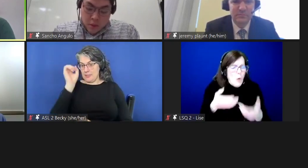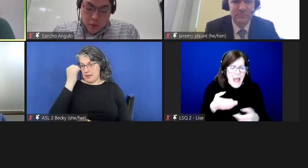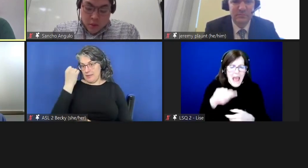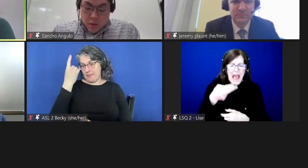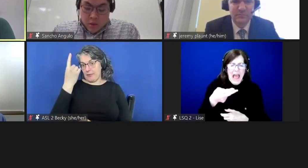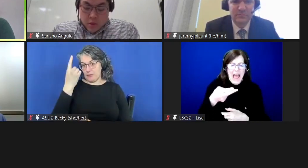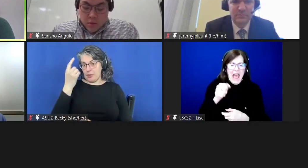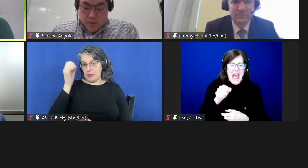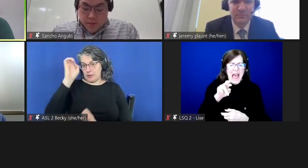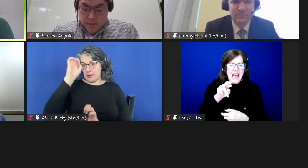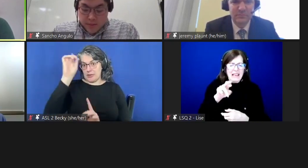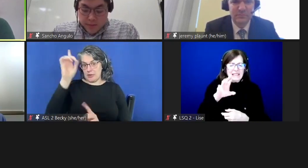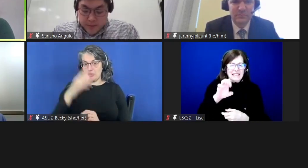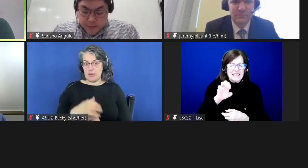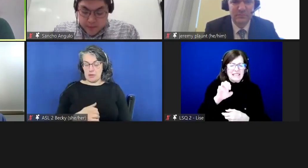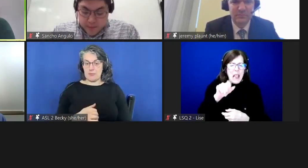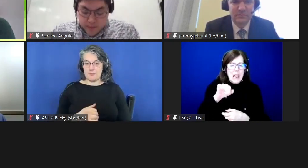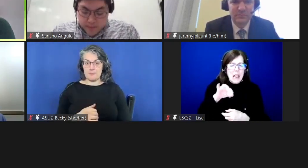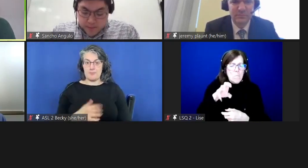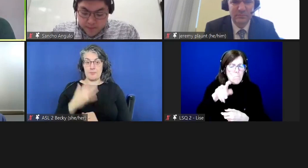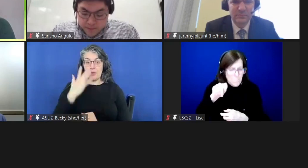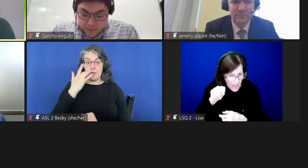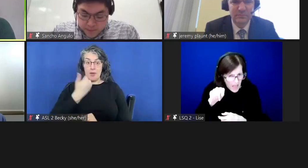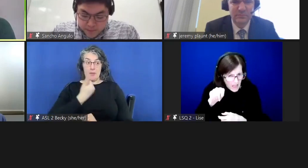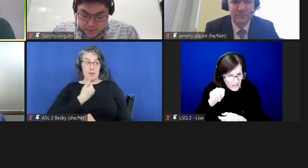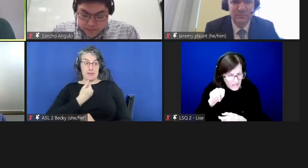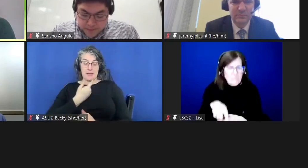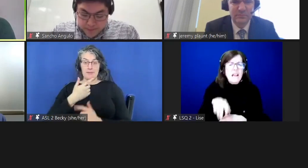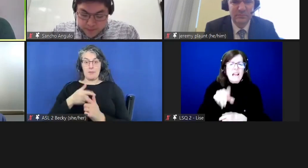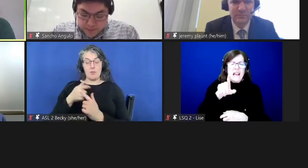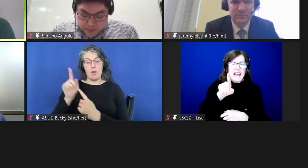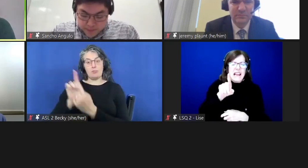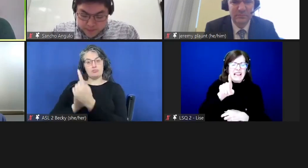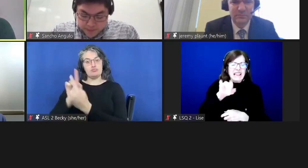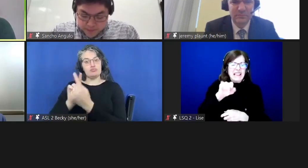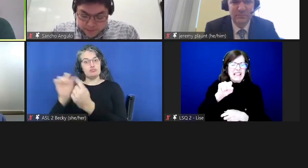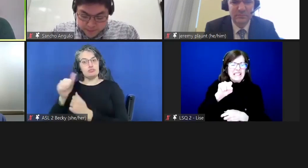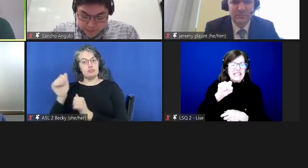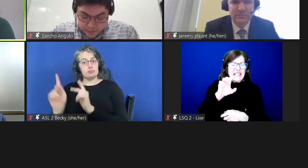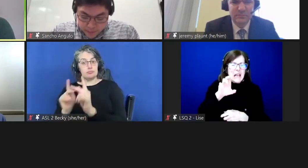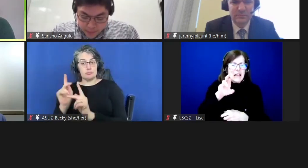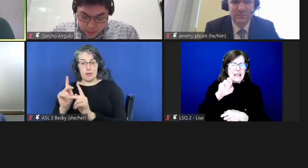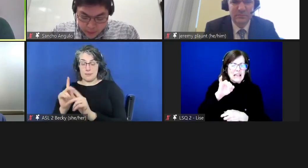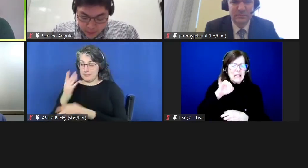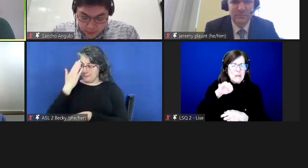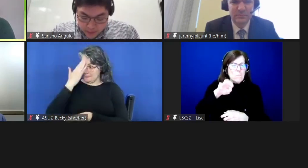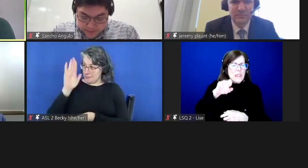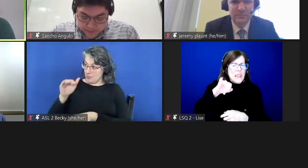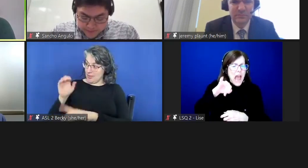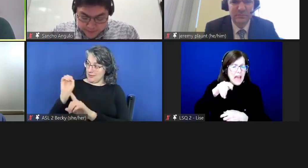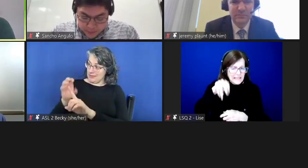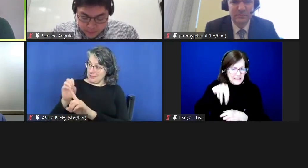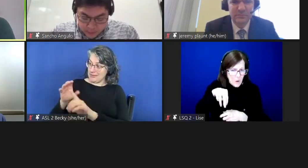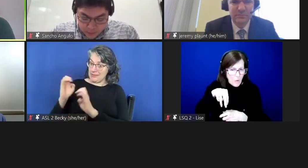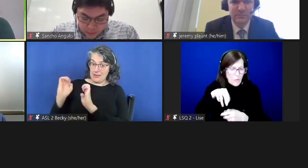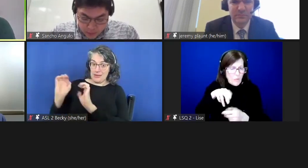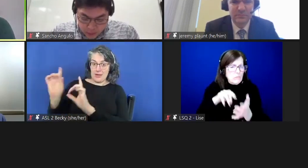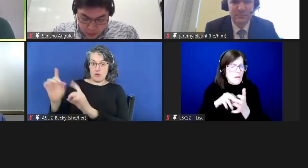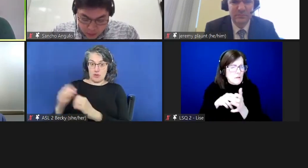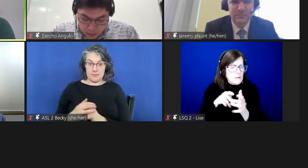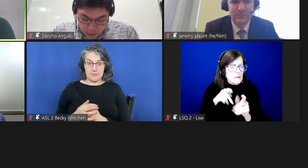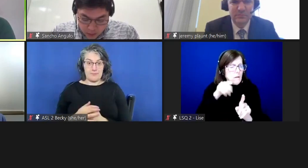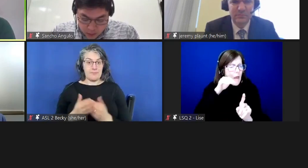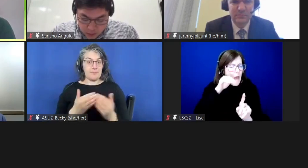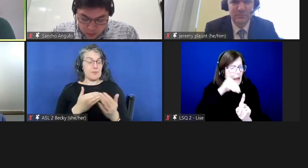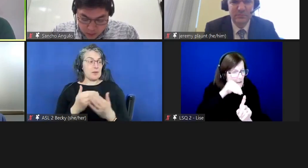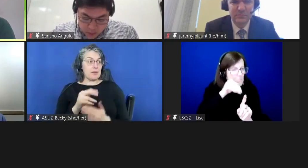des difficultés auxquelles je me suis heurté moi-même et auxquelles j'ai vu se heurter d'autres personnes, ce qu'il